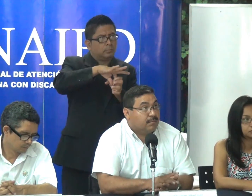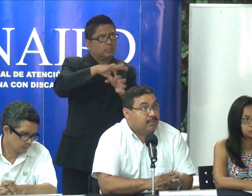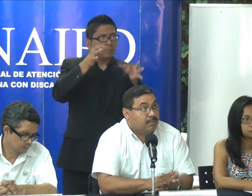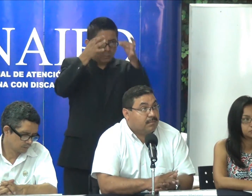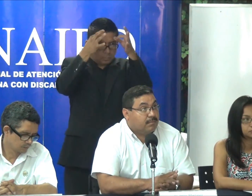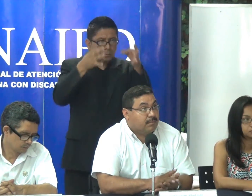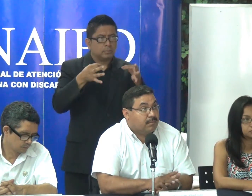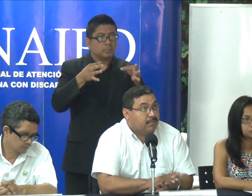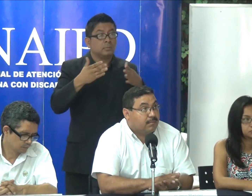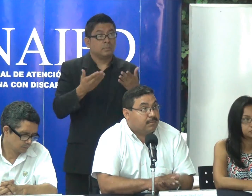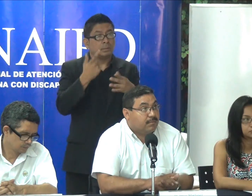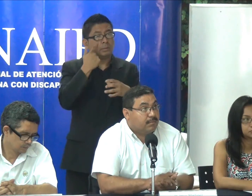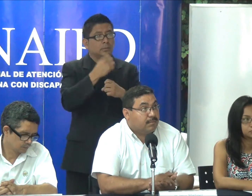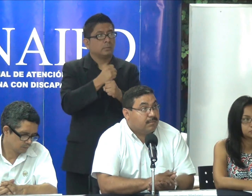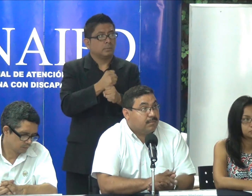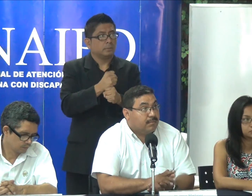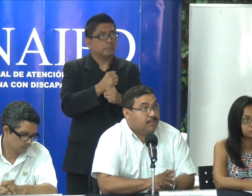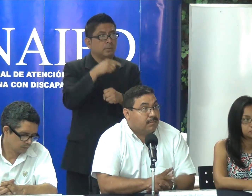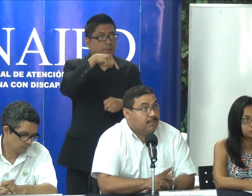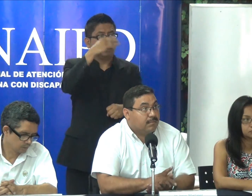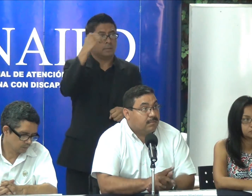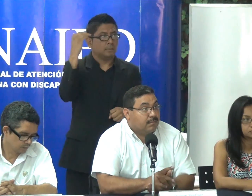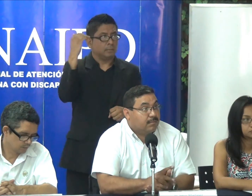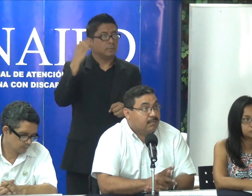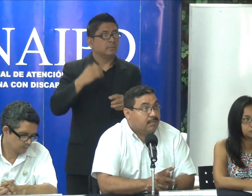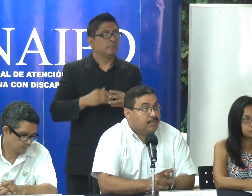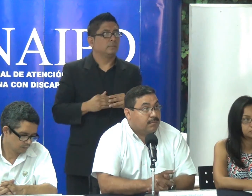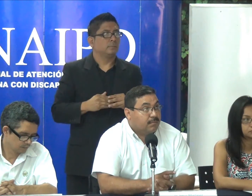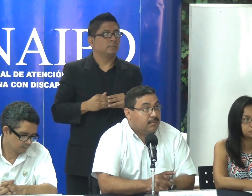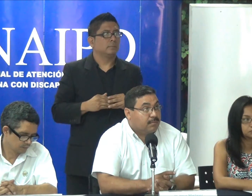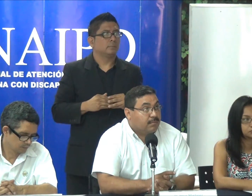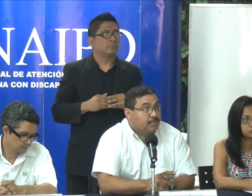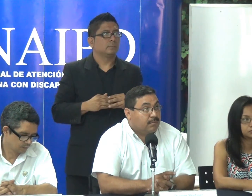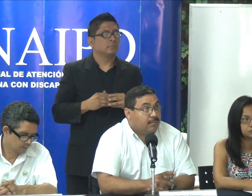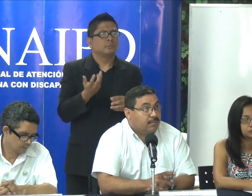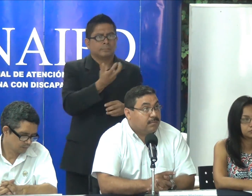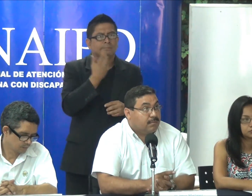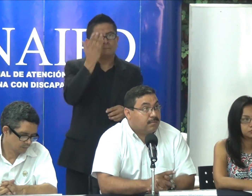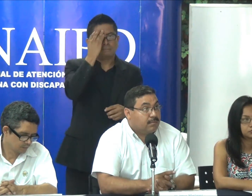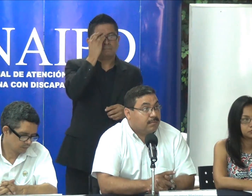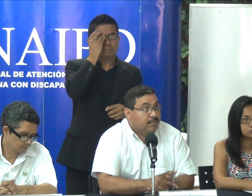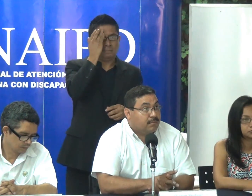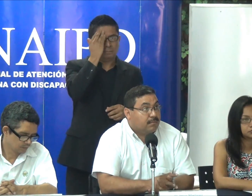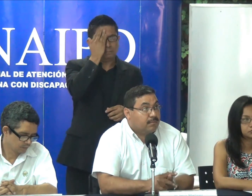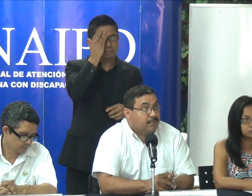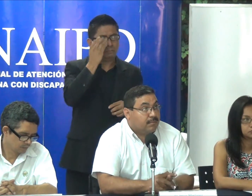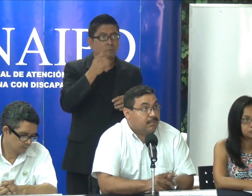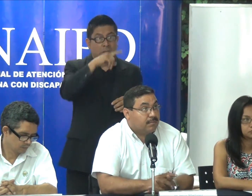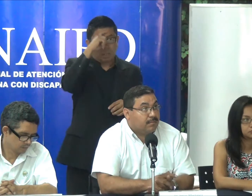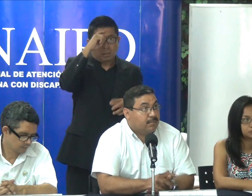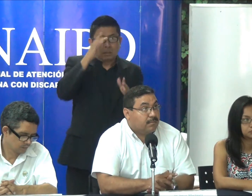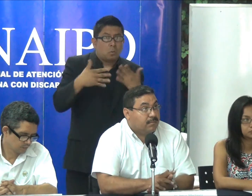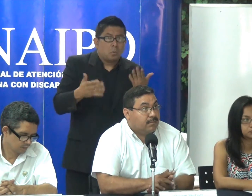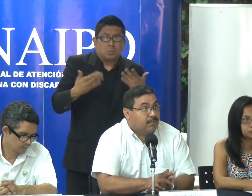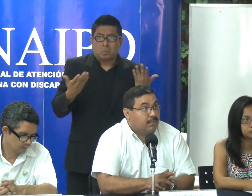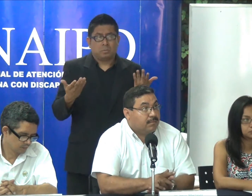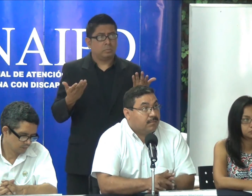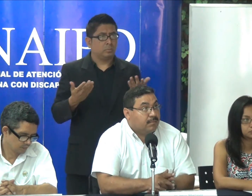para la seguridad del país. Sabemos que el desempleo de alguna